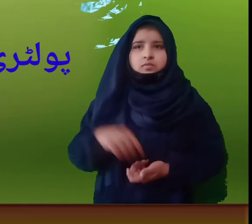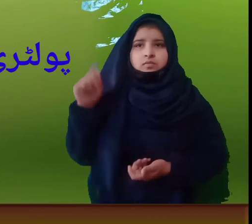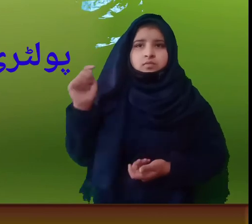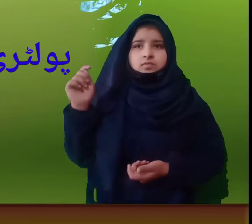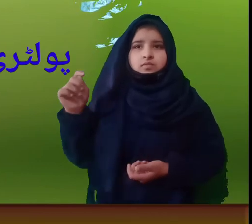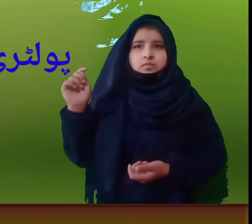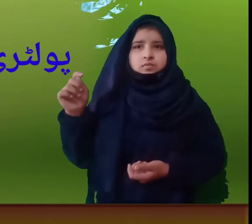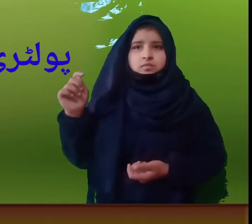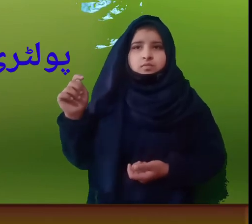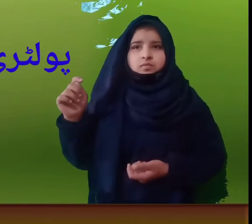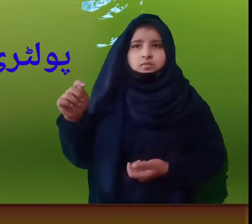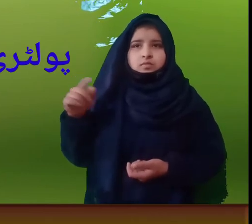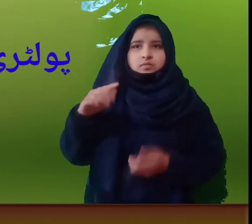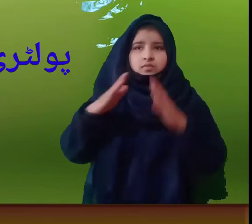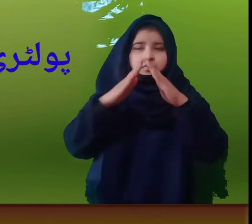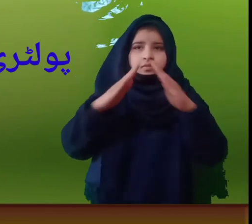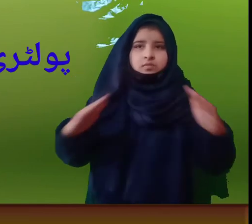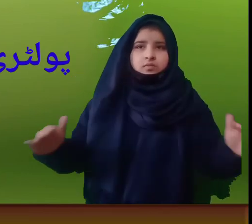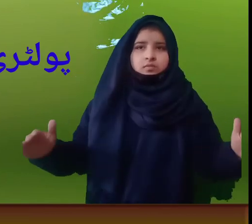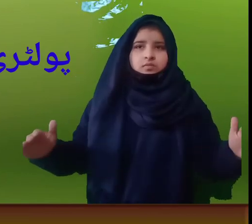पोल्ट्री फॉर्म,